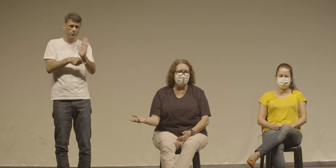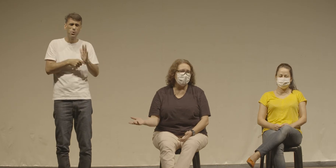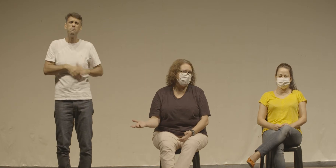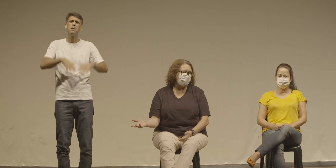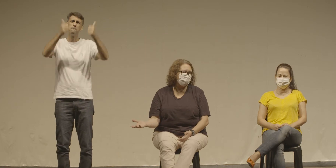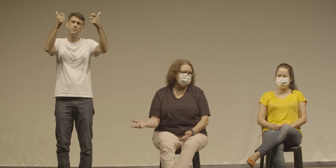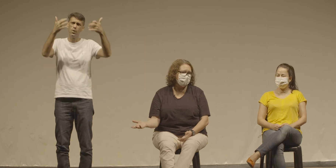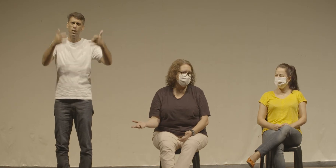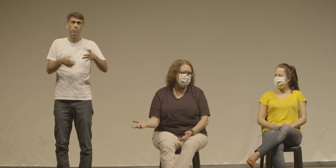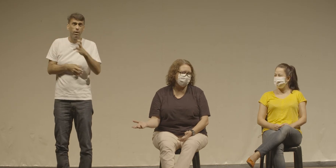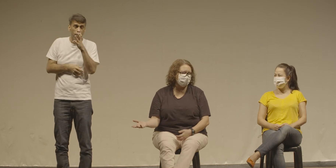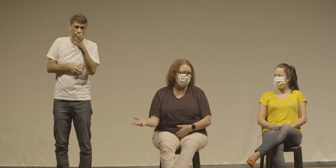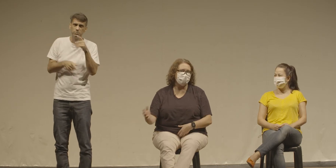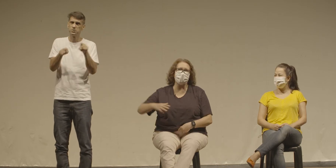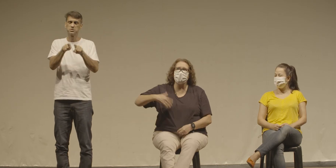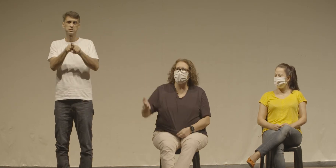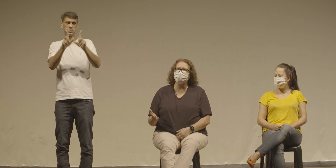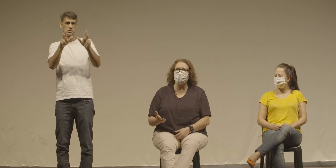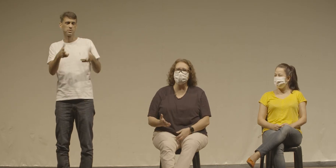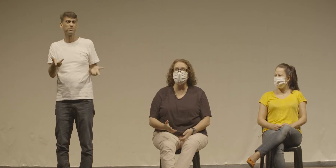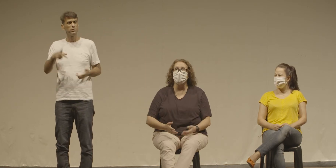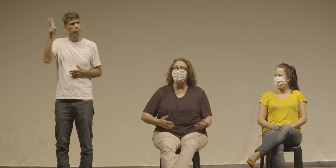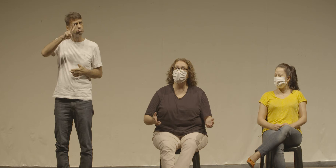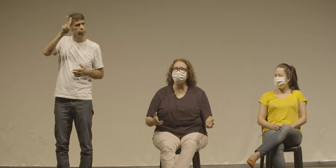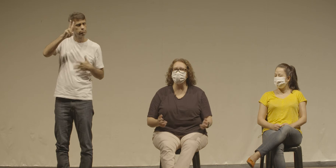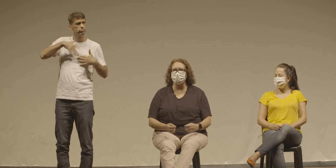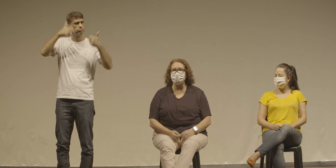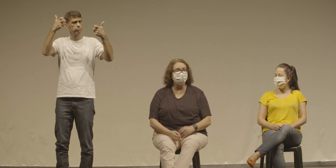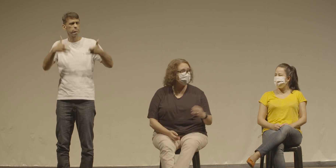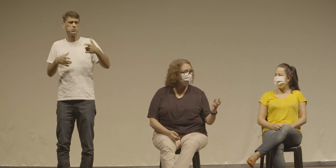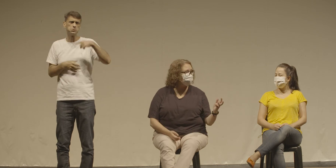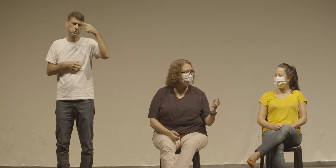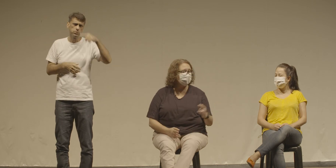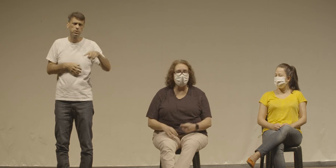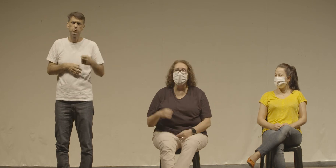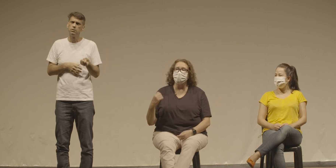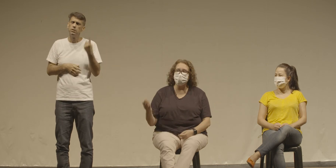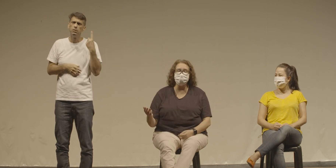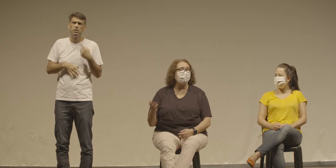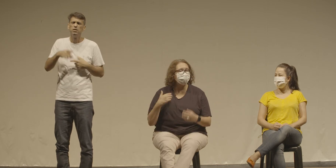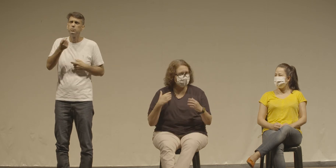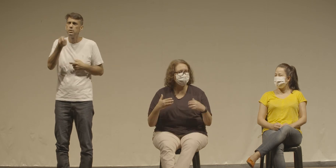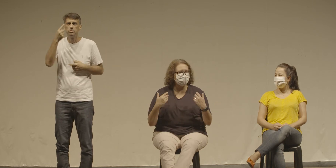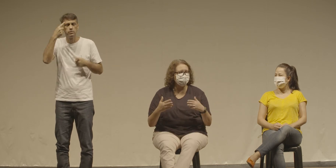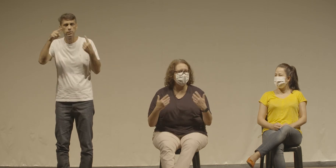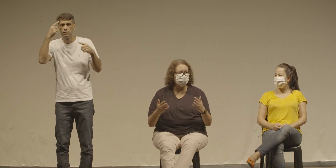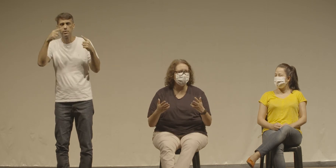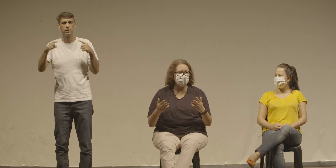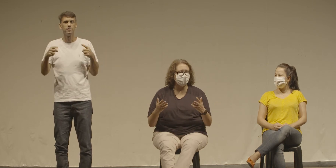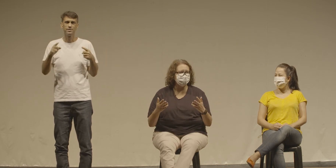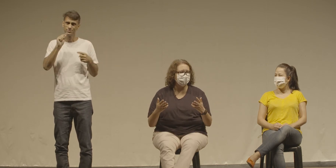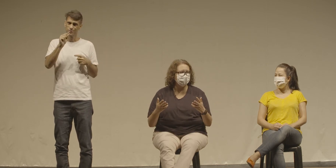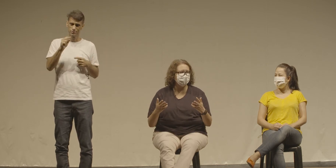Sexta se deliciam também. Porque vem as histórias e fala, nossa, eu não sabia, nossa, que legal. Nossa, a gente